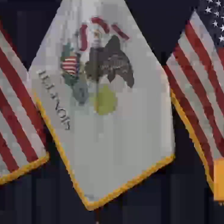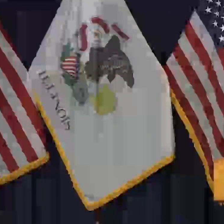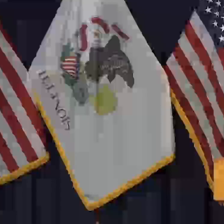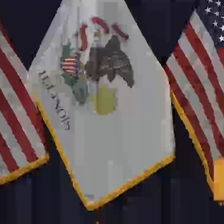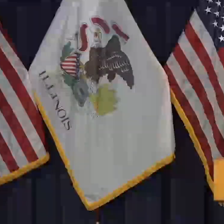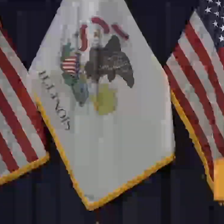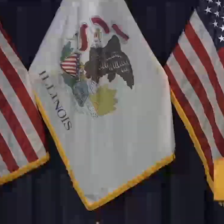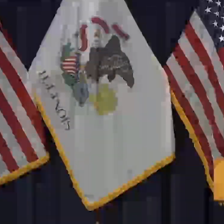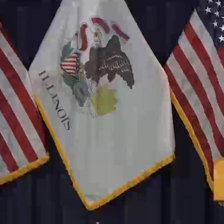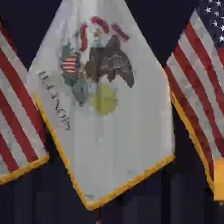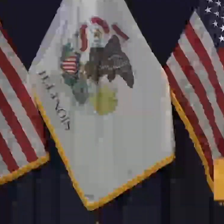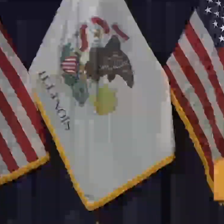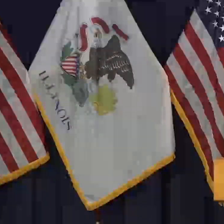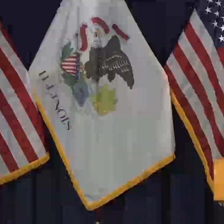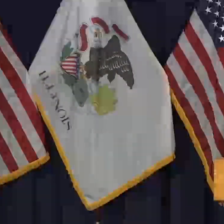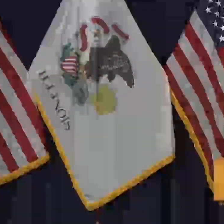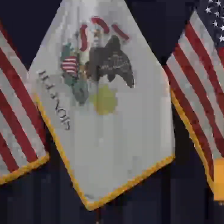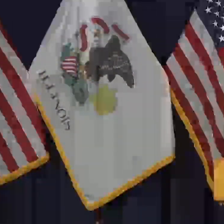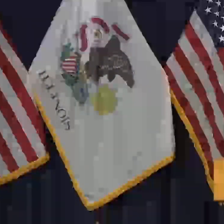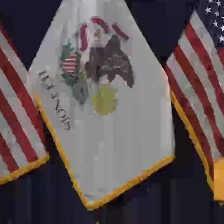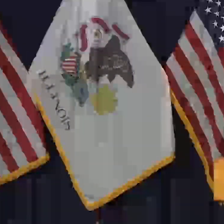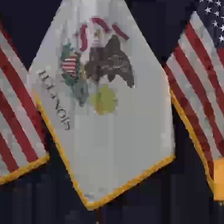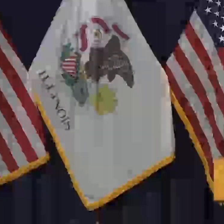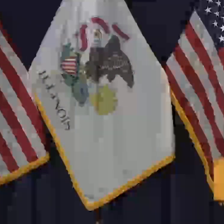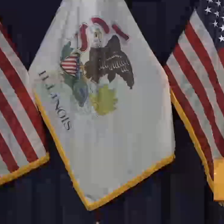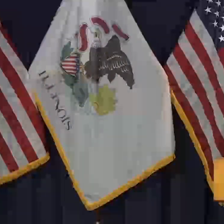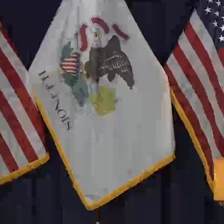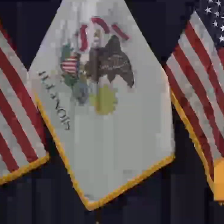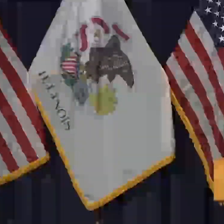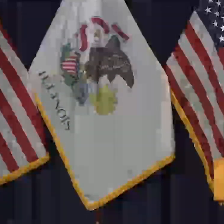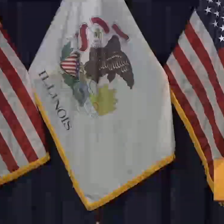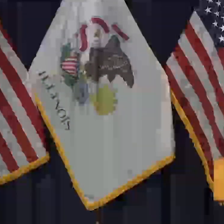mensaje COVID-ESP a